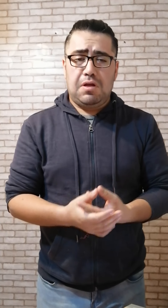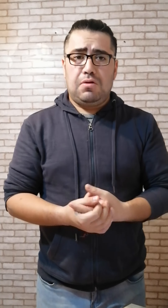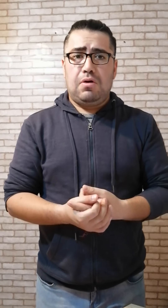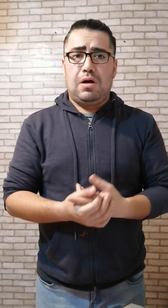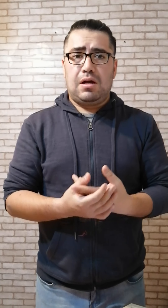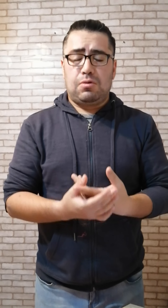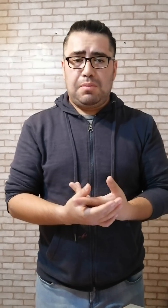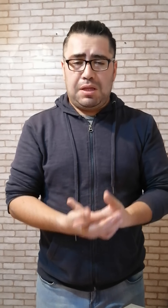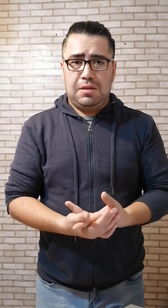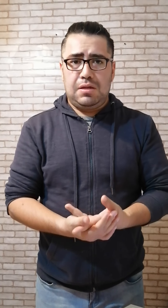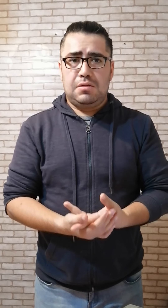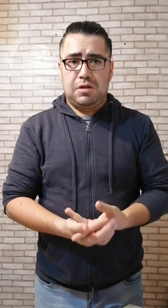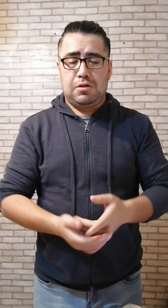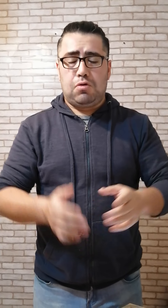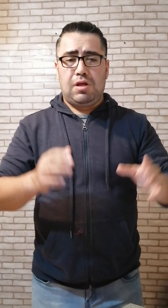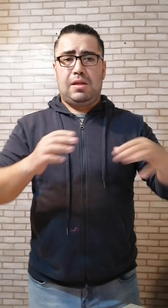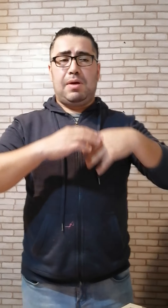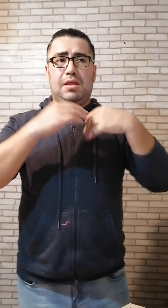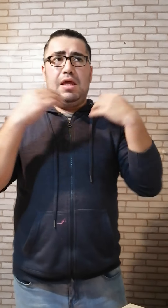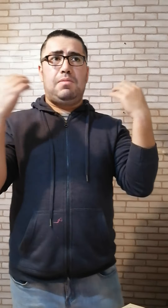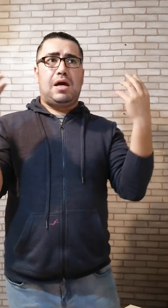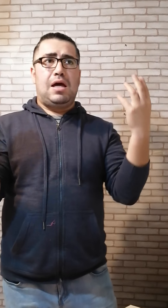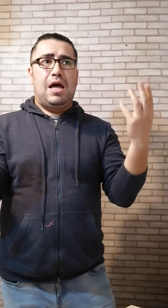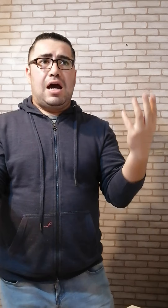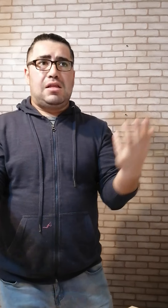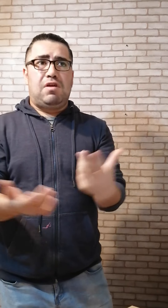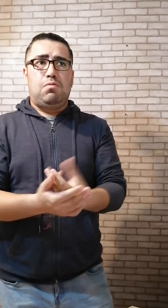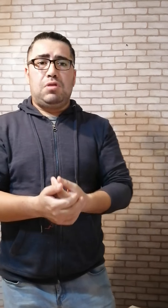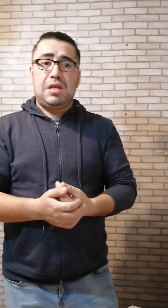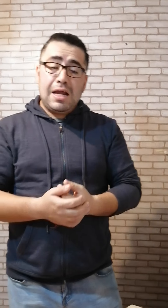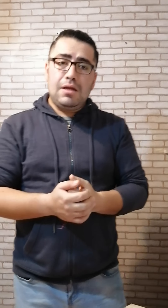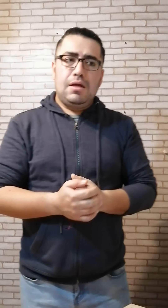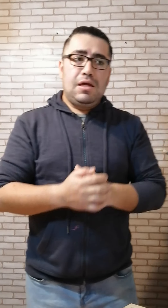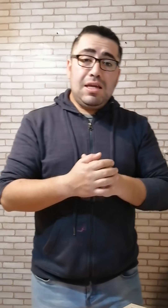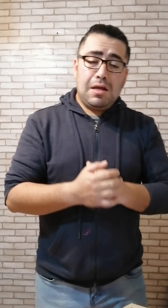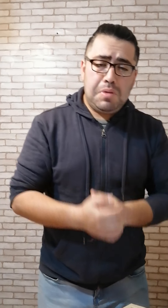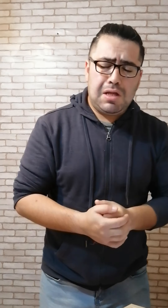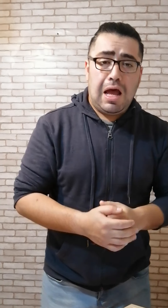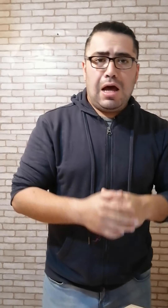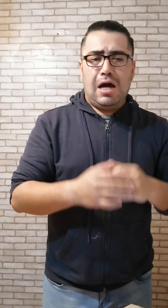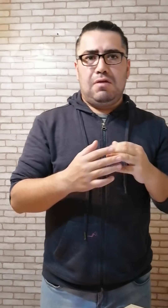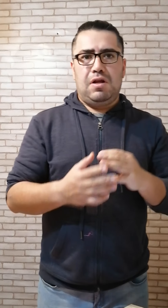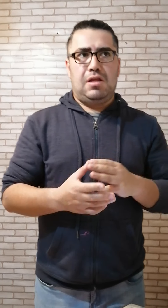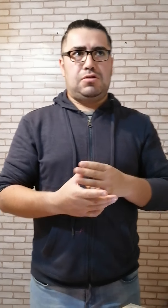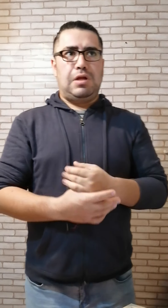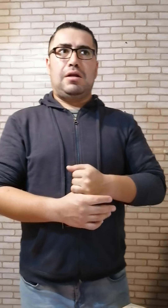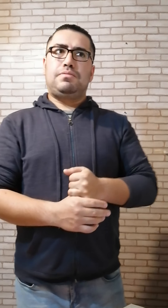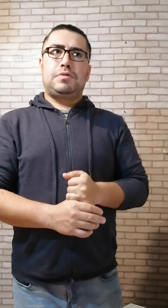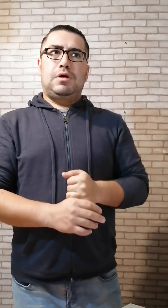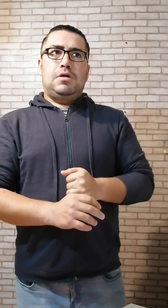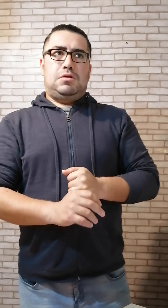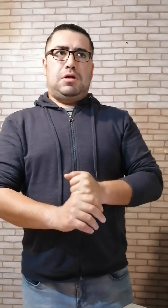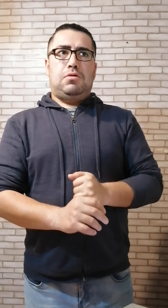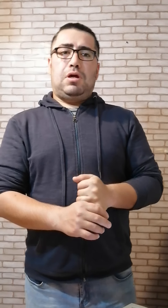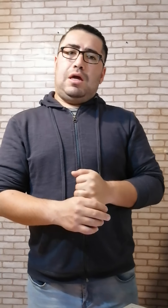actualmente cierto con esta pandemia a nivel mundial y también a nivel nacional cierto que